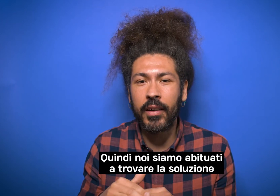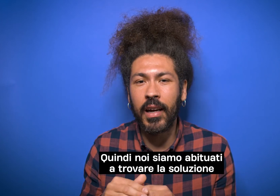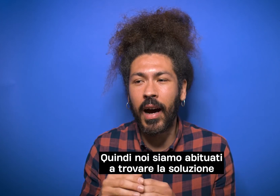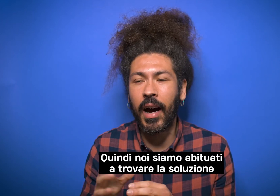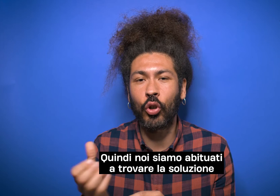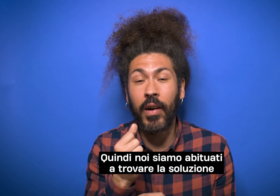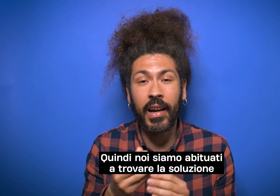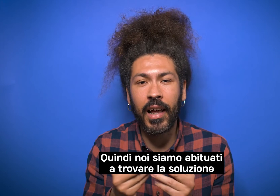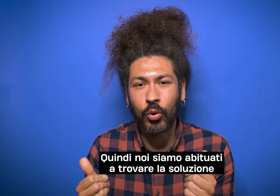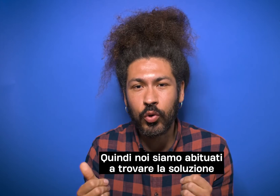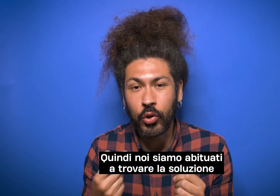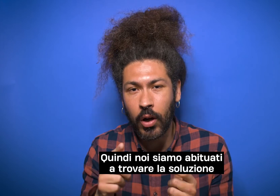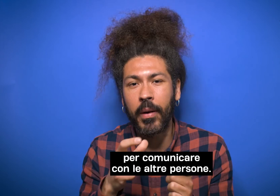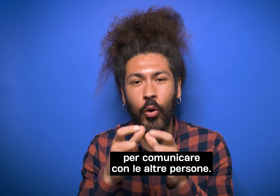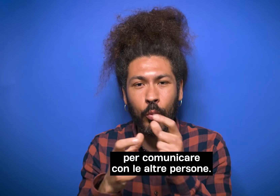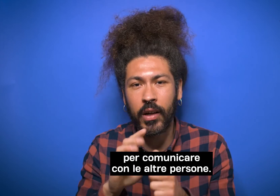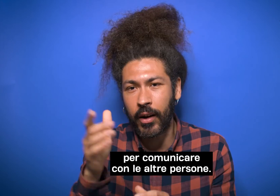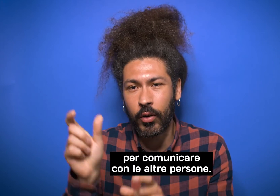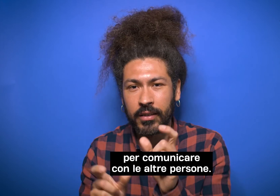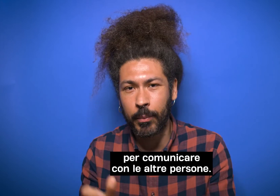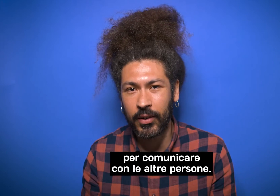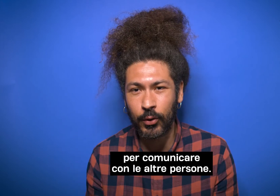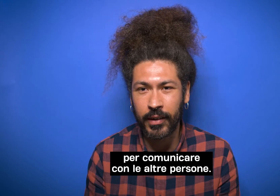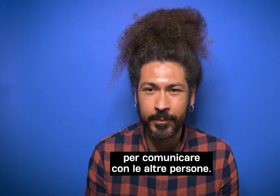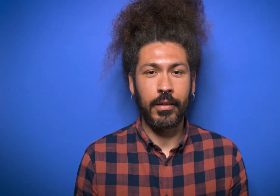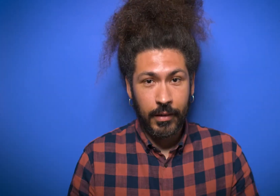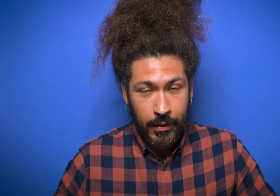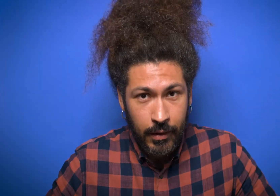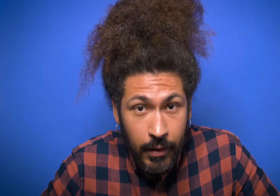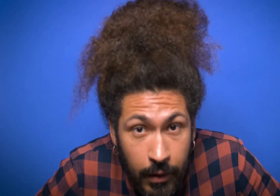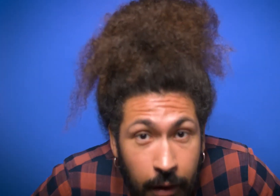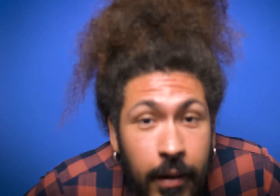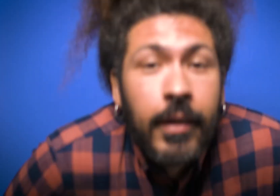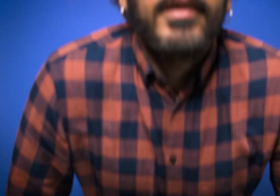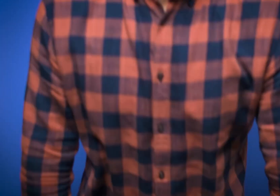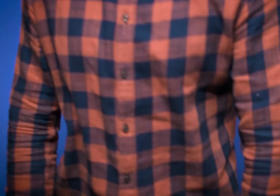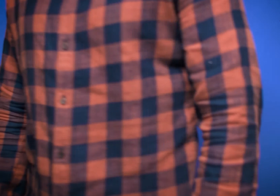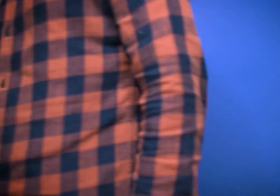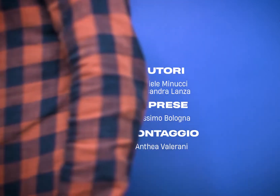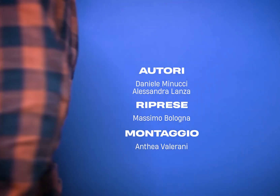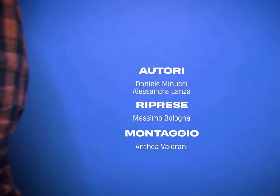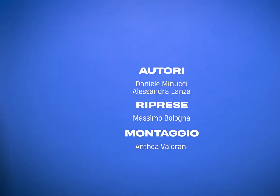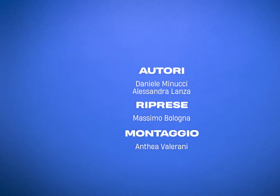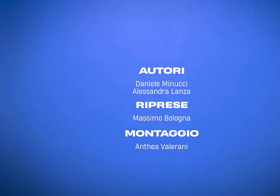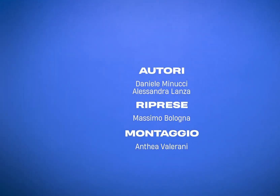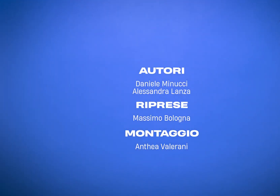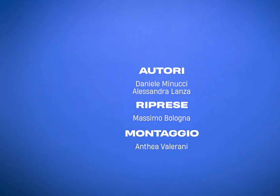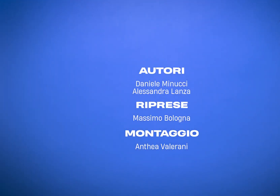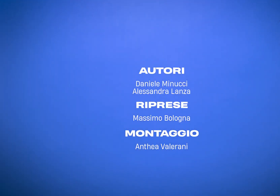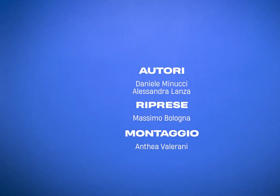a trovare la soluzione per comunicare con le altre persone. Volere il potere, volare senza acquare, in alto puoi andare,